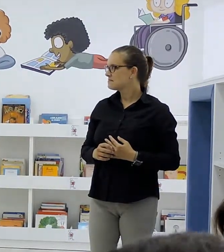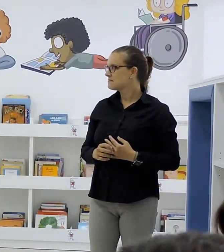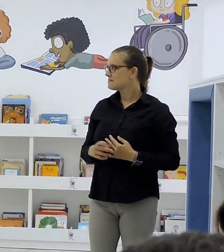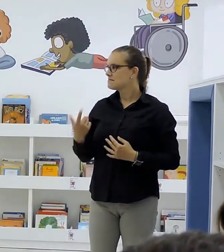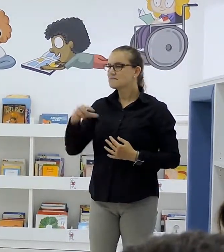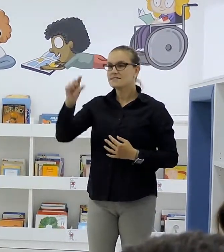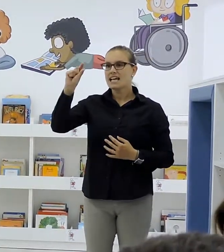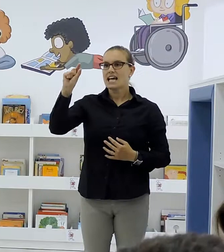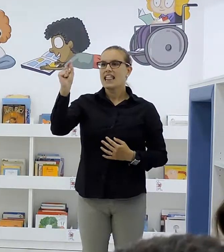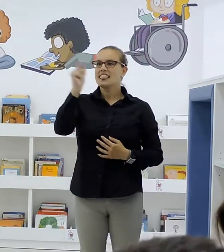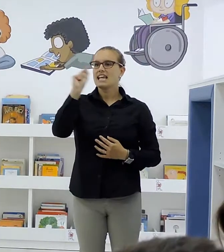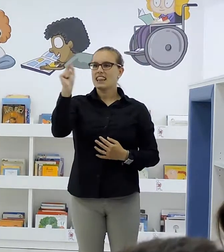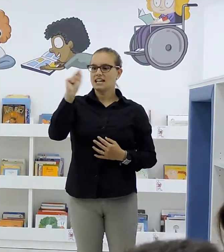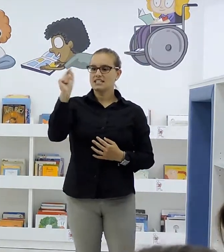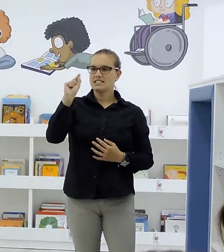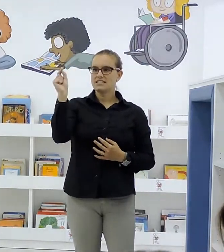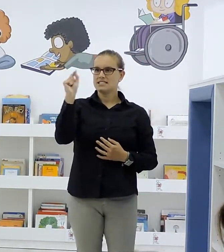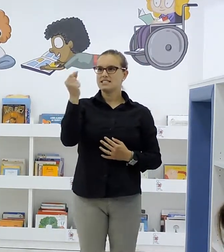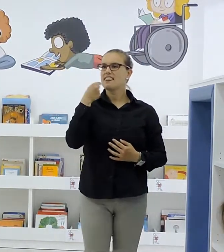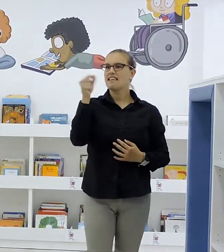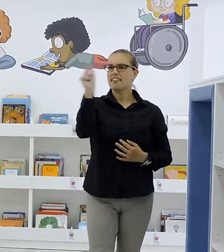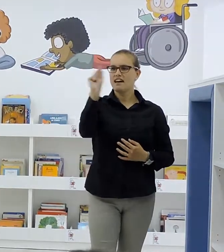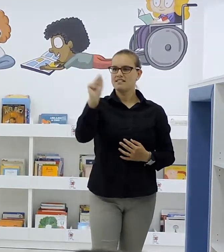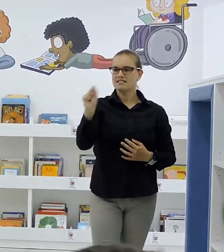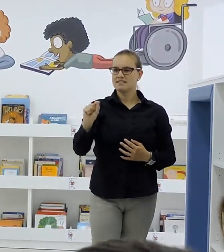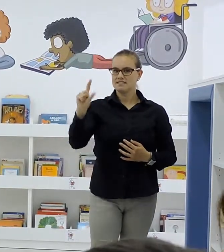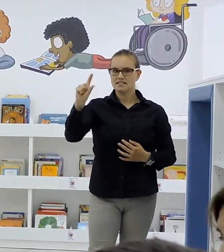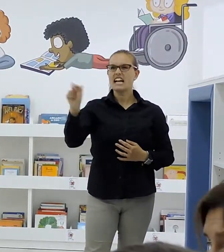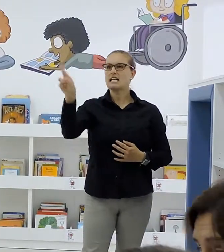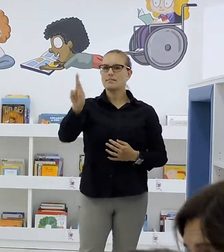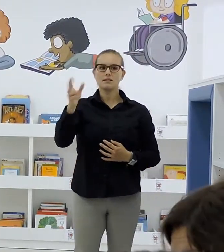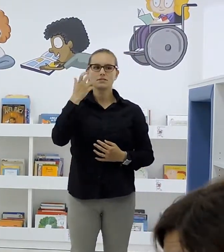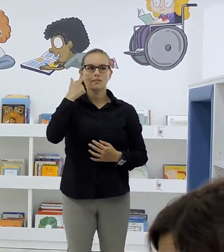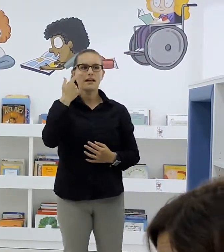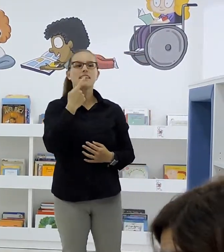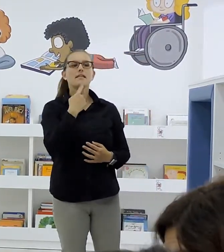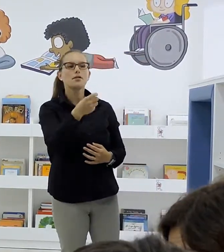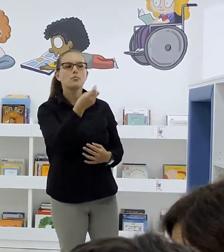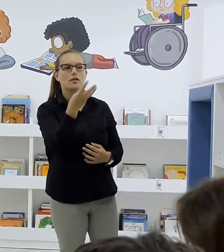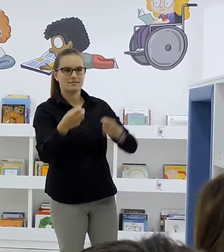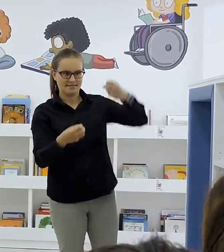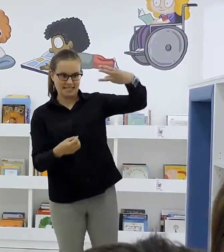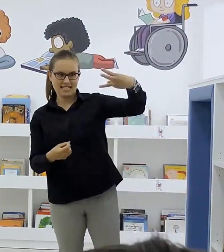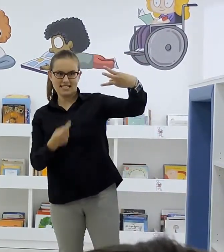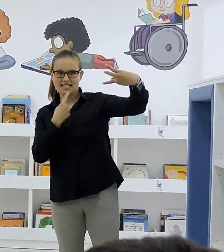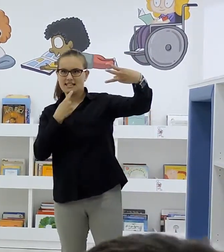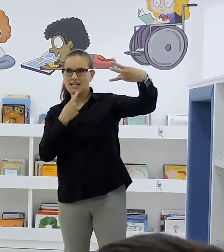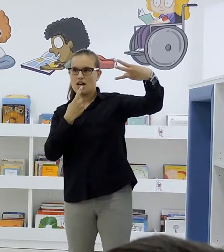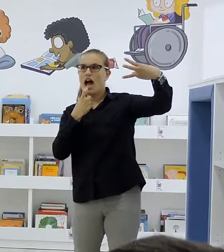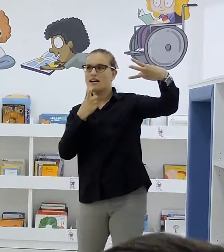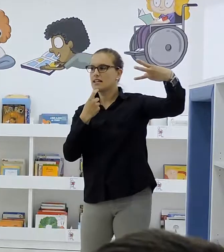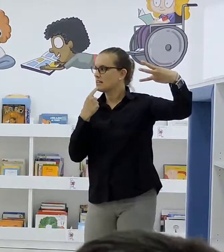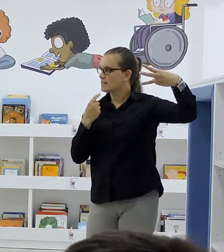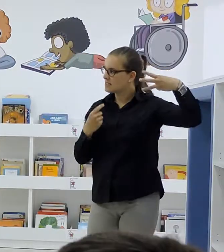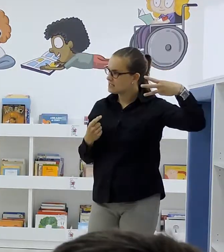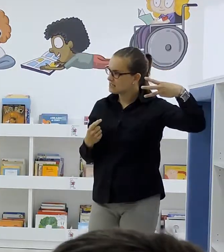Y con esta tiza lo repetimos. ¿Veis ese número tú ahora? Venga, la que quieras. El 3, vamos a escribir por aquí. El